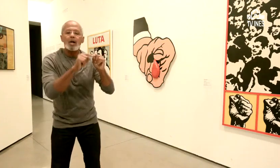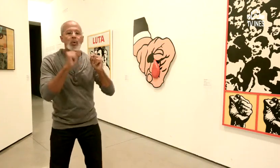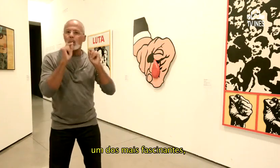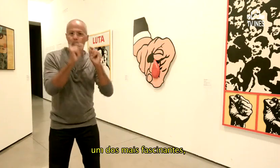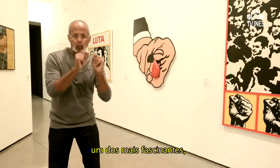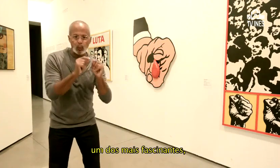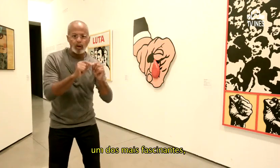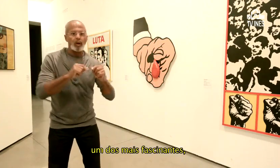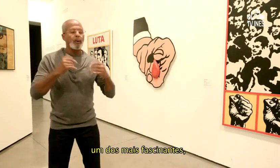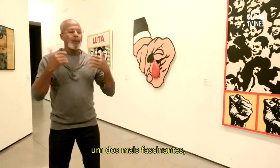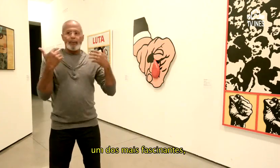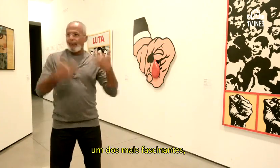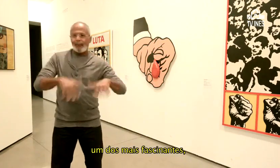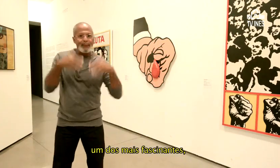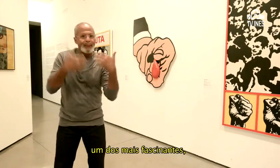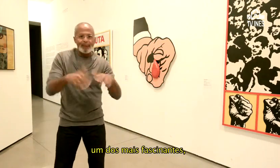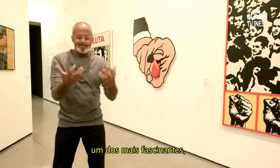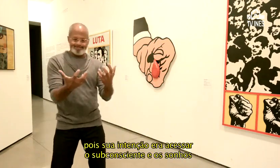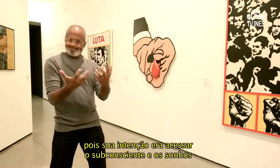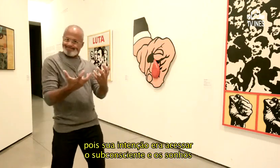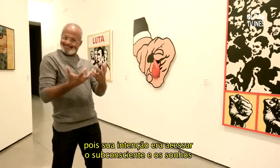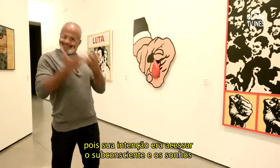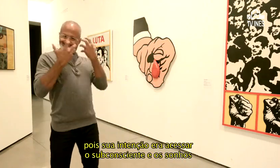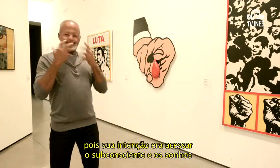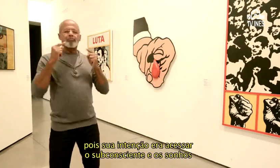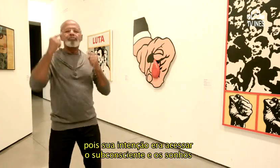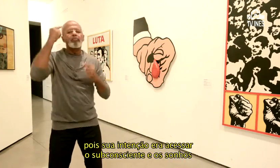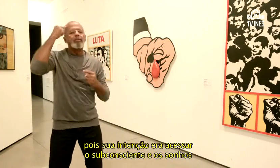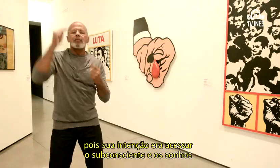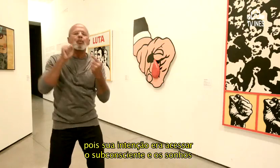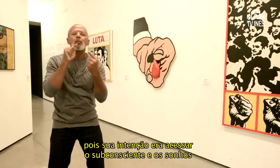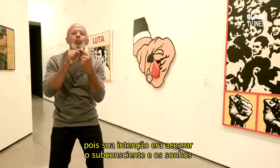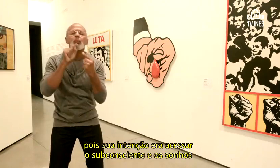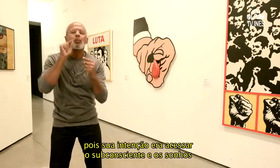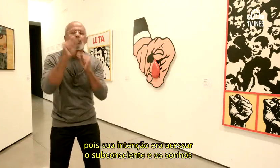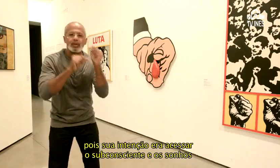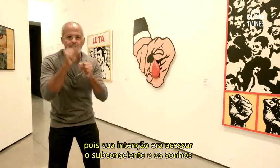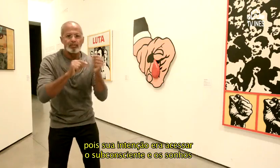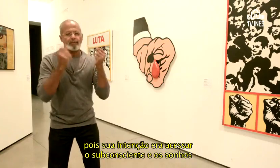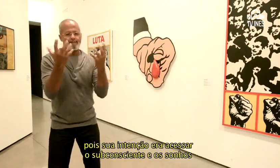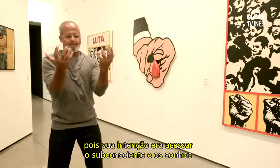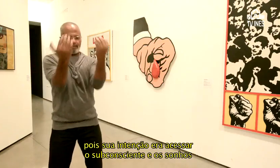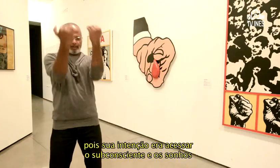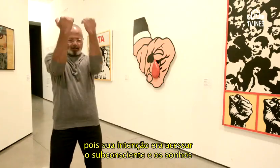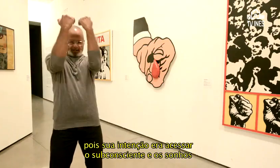Um dos mais fascinantes, pois sua intenção era acessar o subconsciente e os